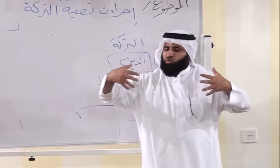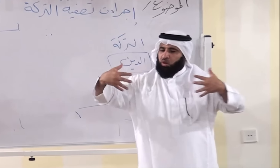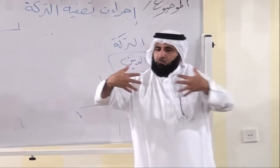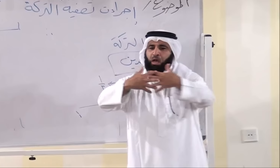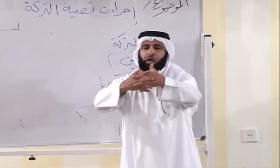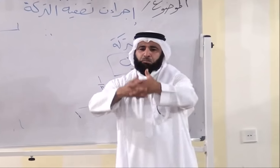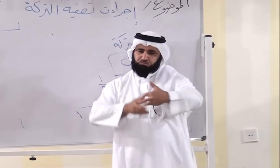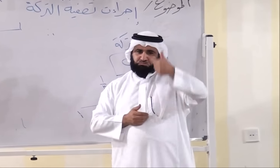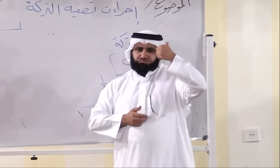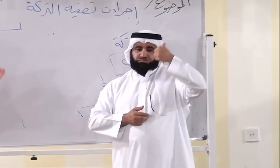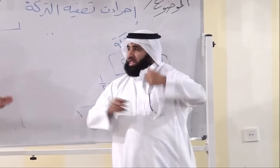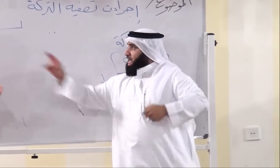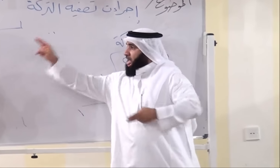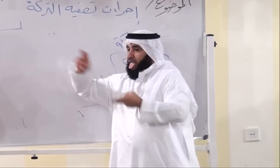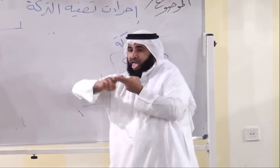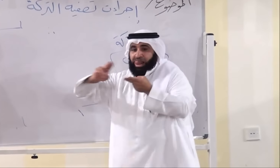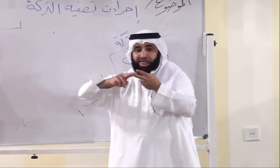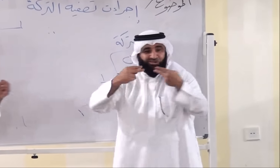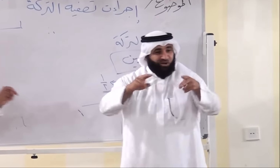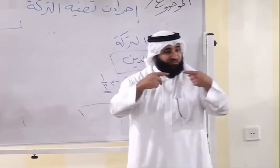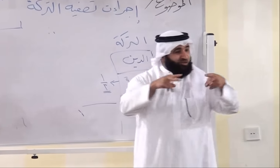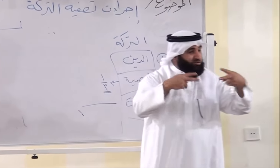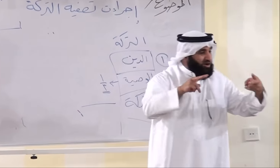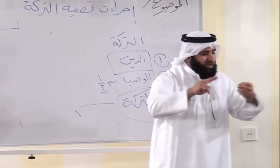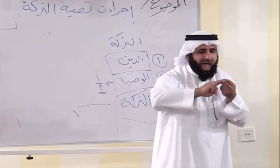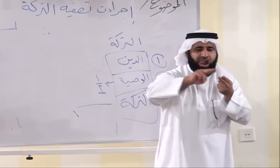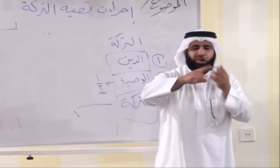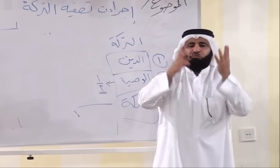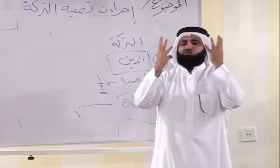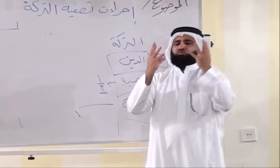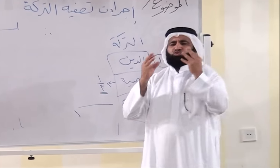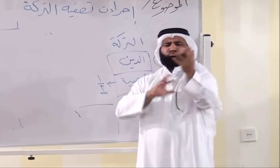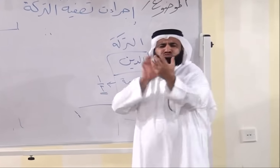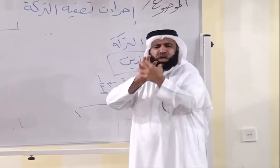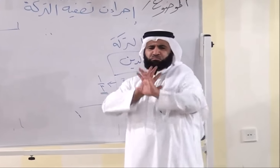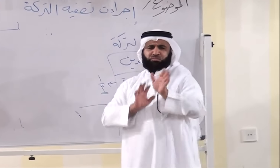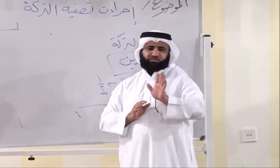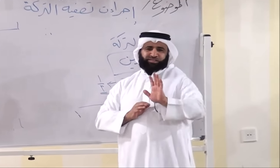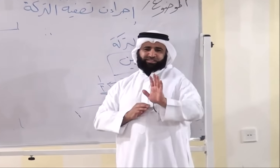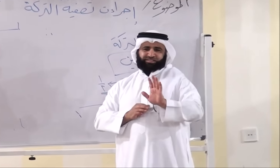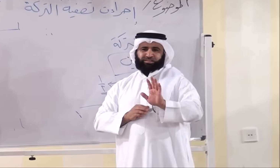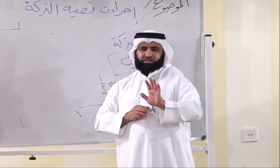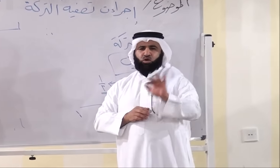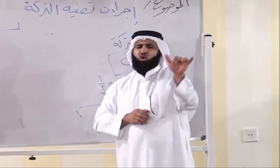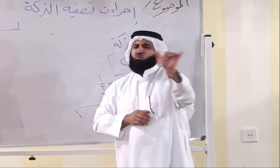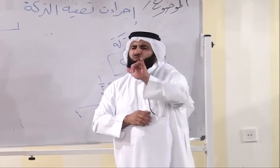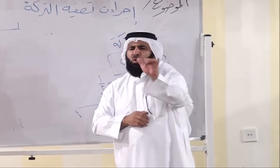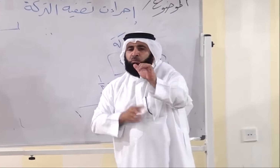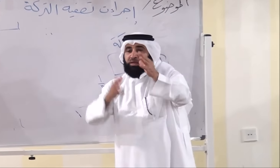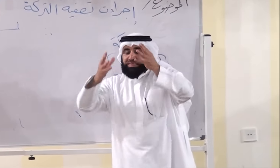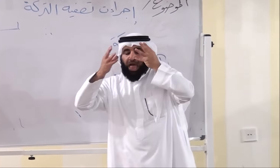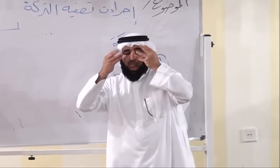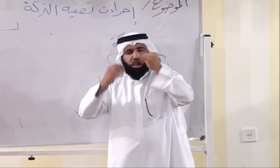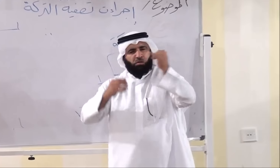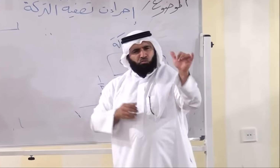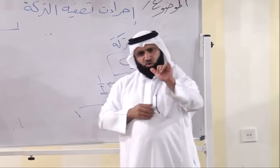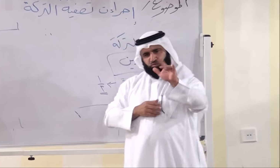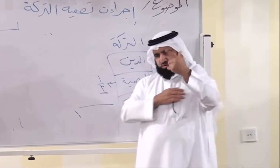يتواصلون الاخوان فيما بينهم يحلون مشاكلهم. ويجب احنا يا اخوان نتعلم نقطة مهمة اللي هي